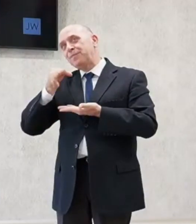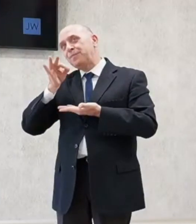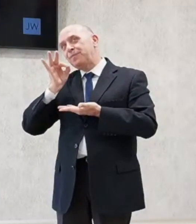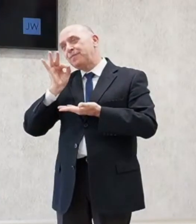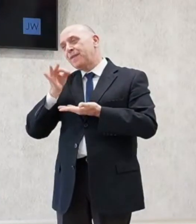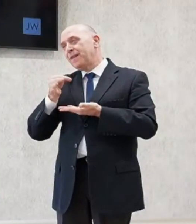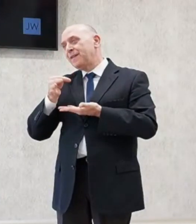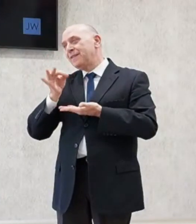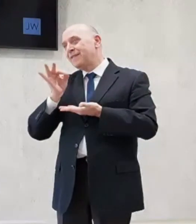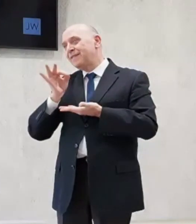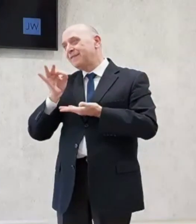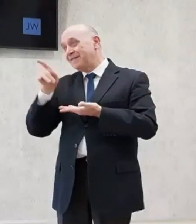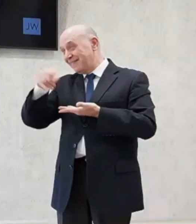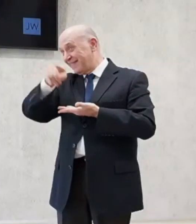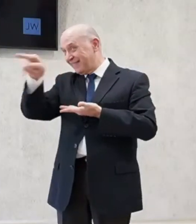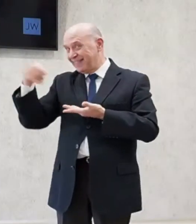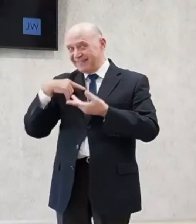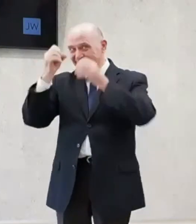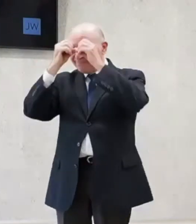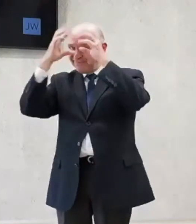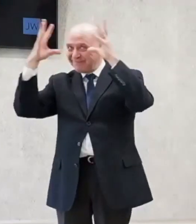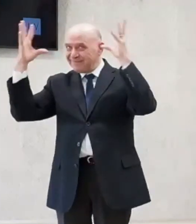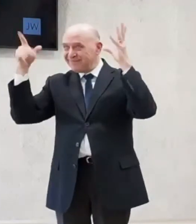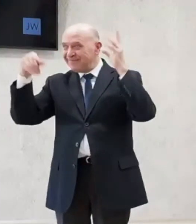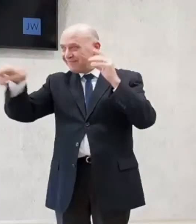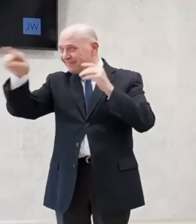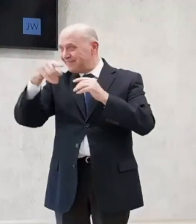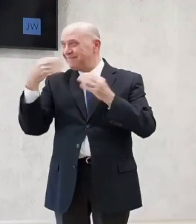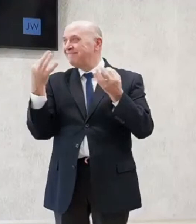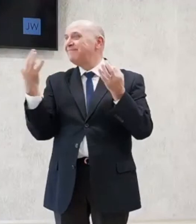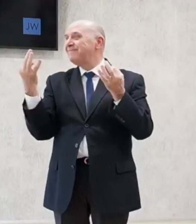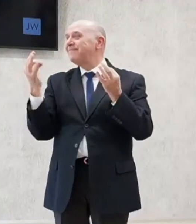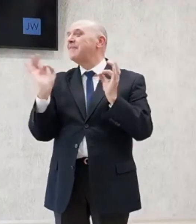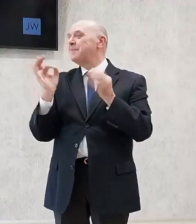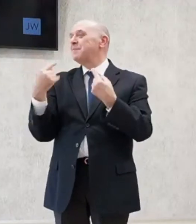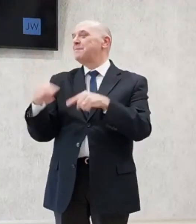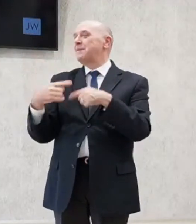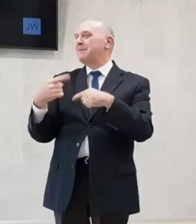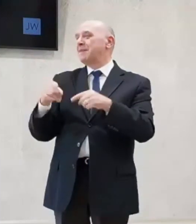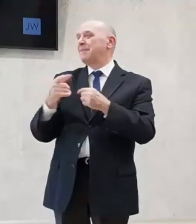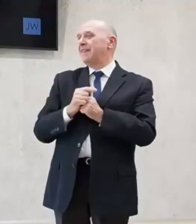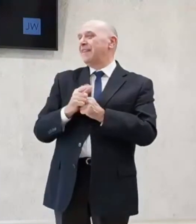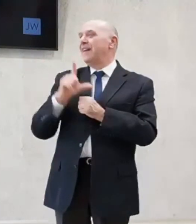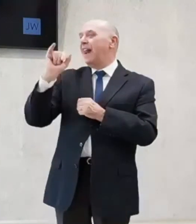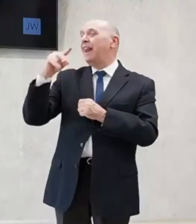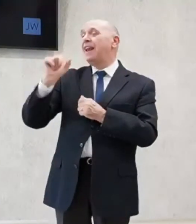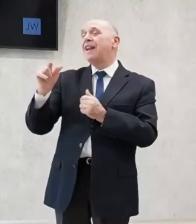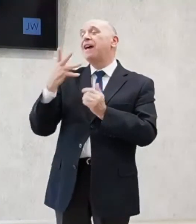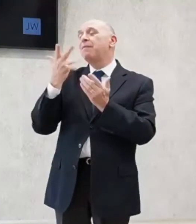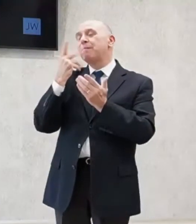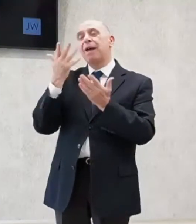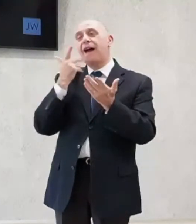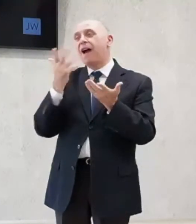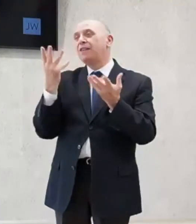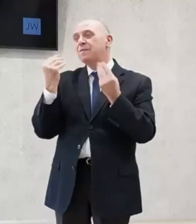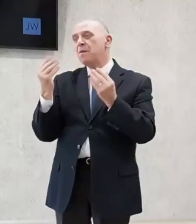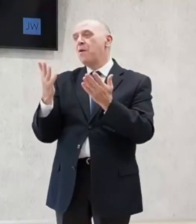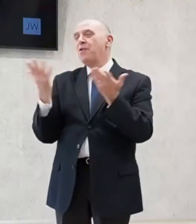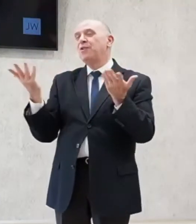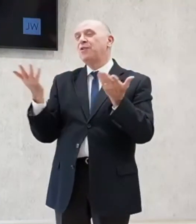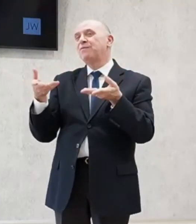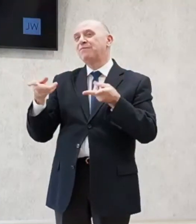ce la rivediamo lì in queste attività Ecco lei apprezzava proprio